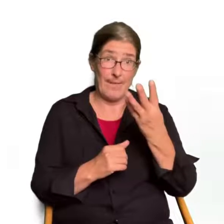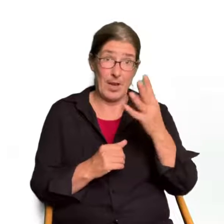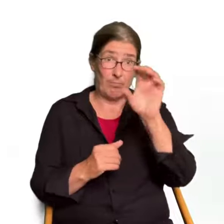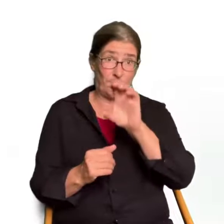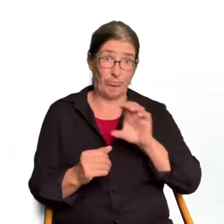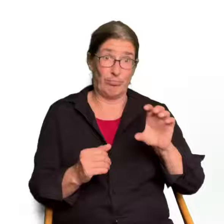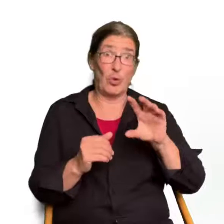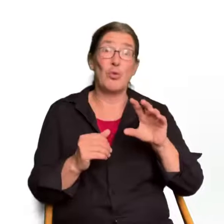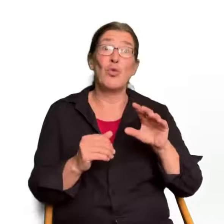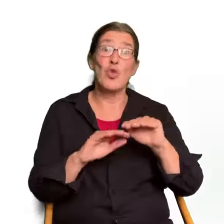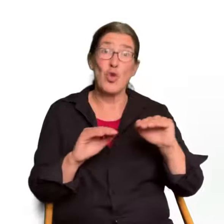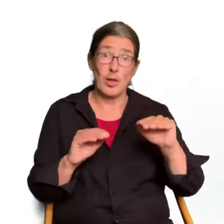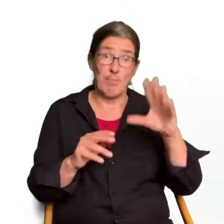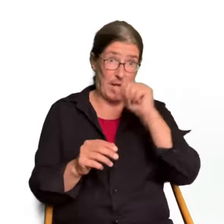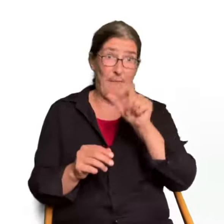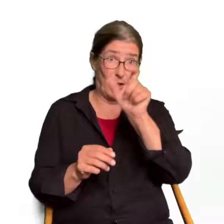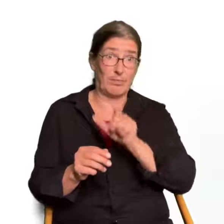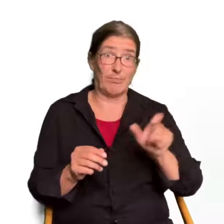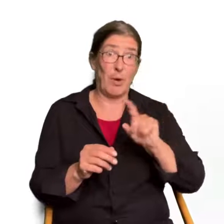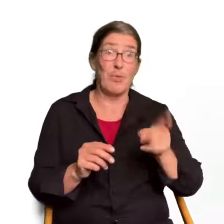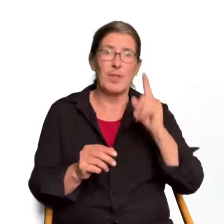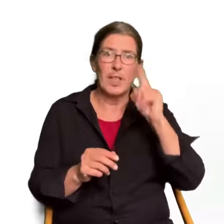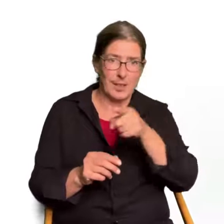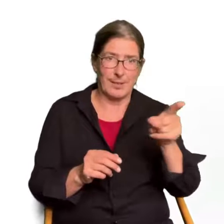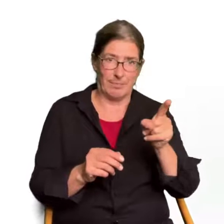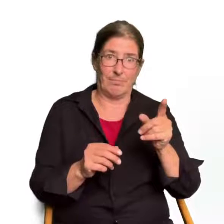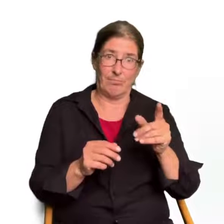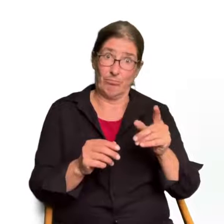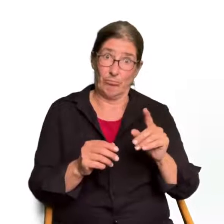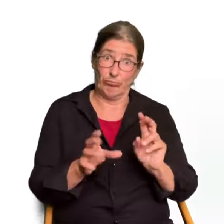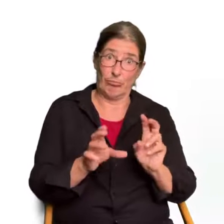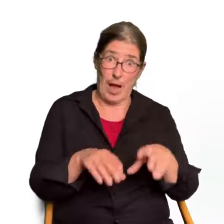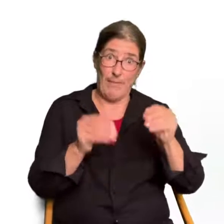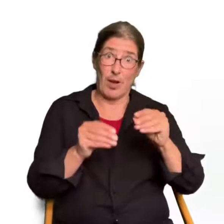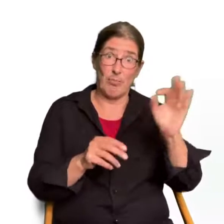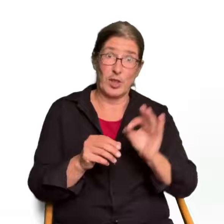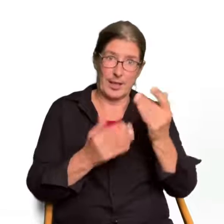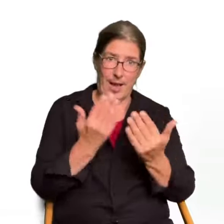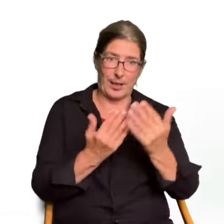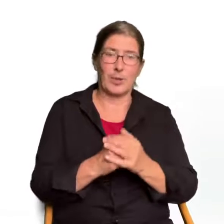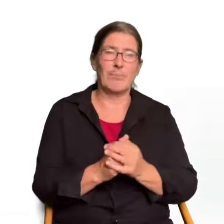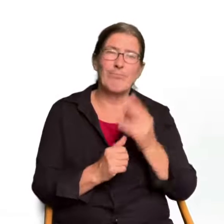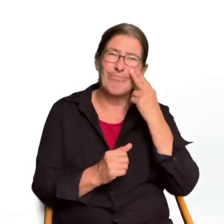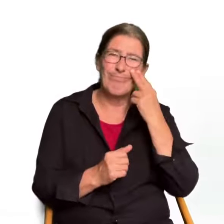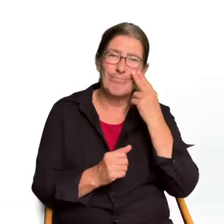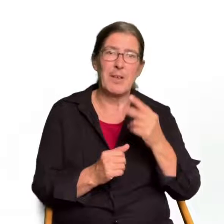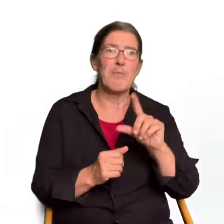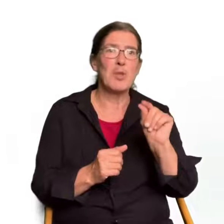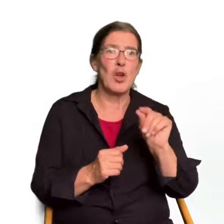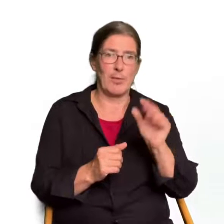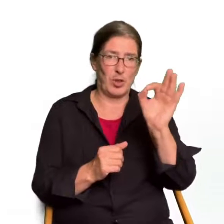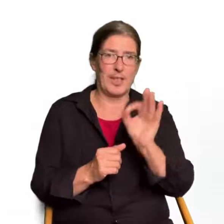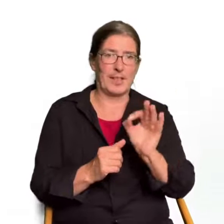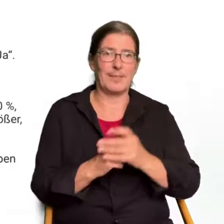das sind diese vier Grundbegriffe die Ihr unbedingt wissen müsst wenn ihr in die Prozentrechnung eintaucht schauen wir mal was